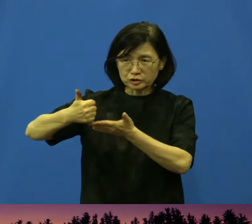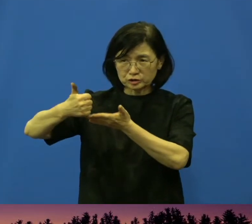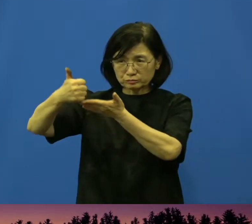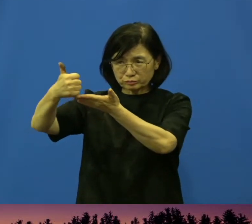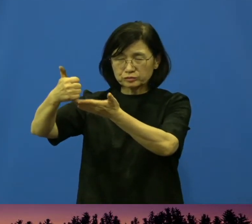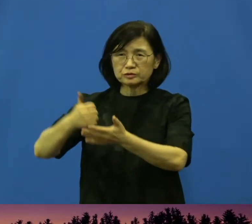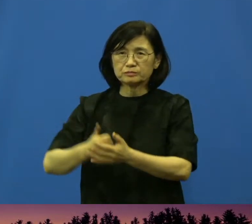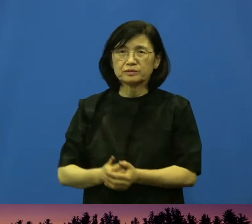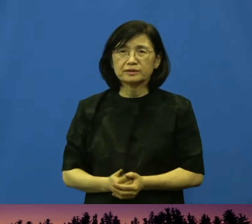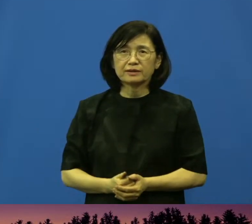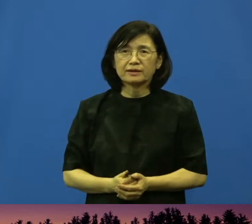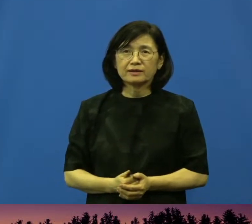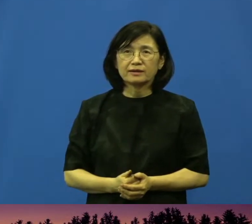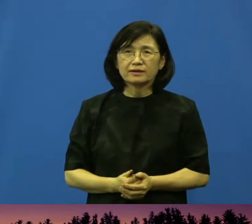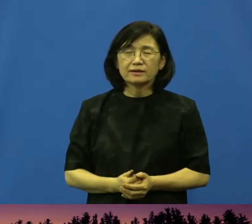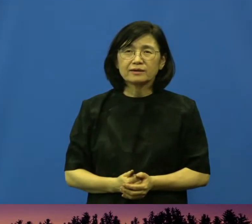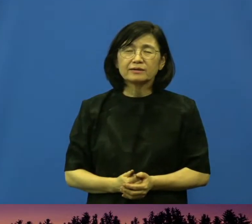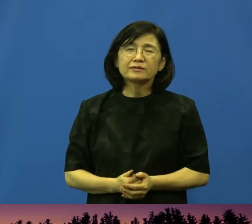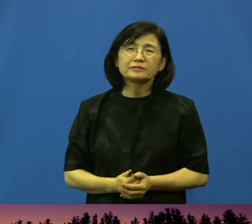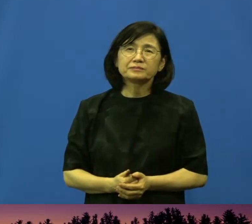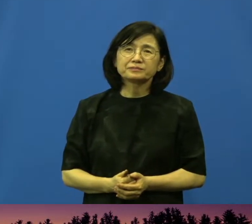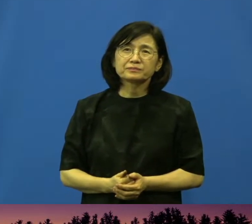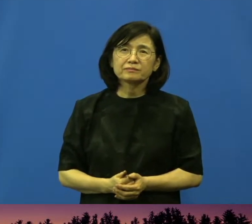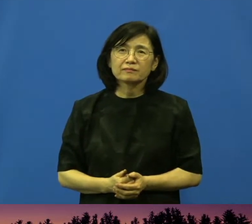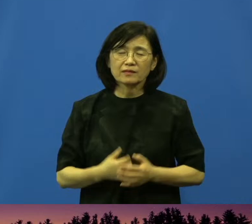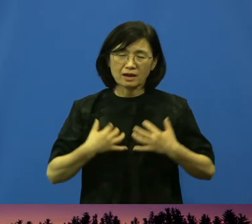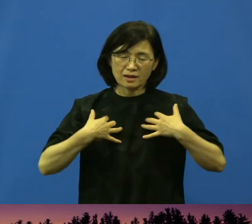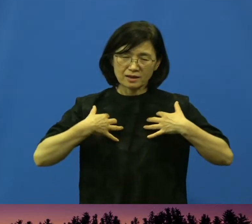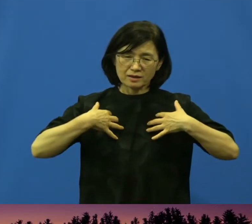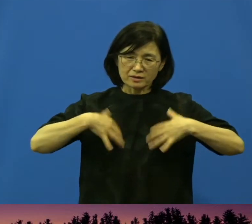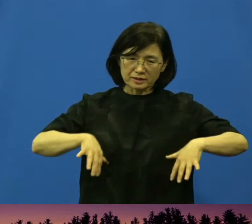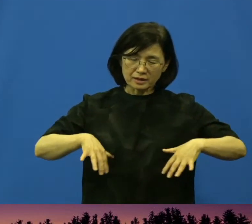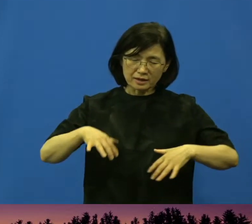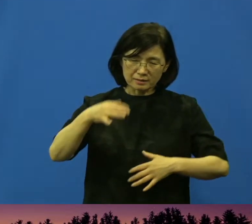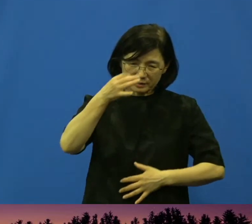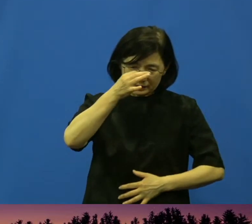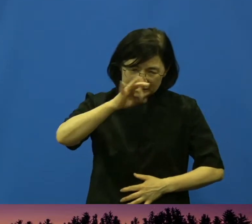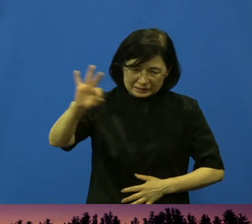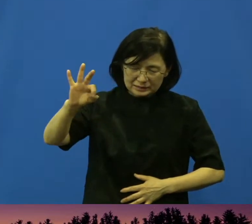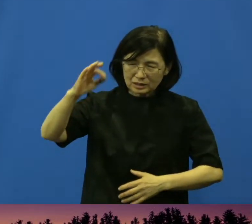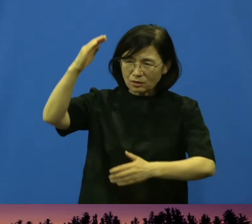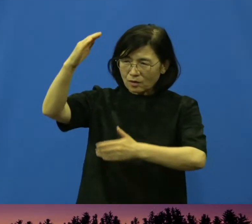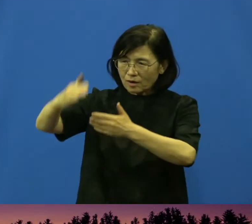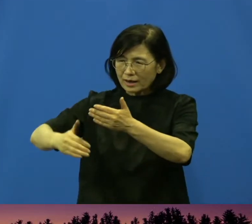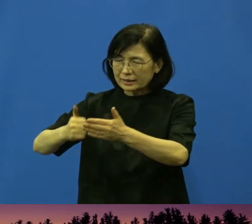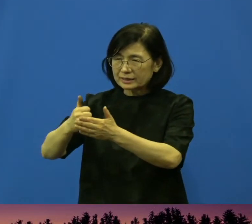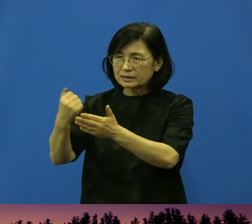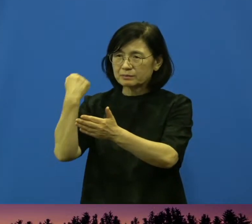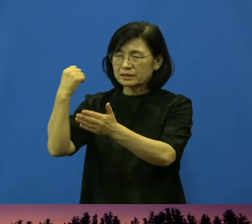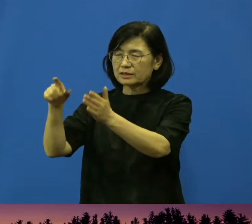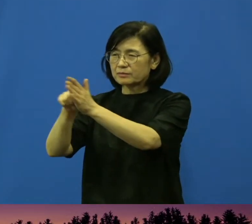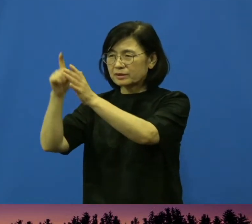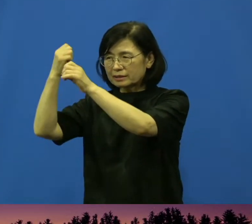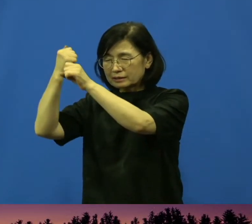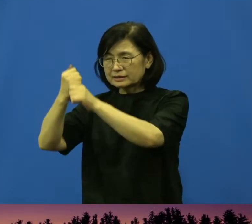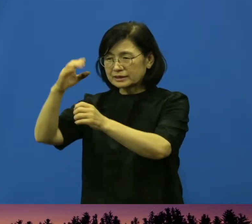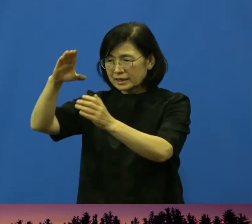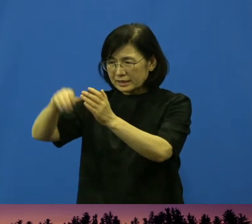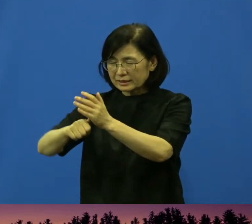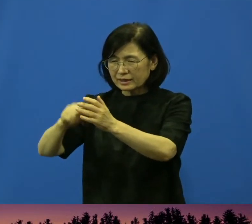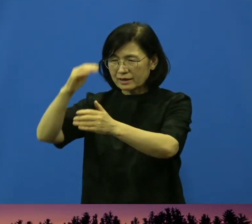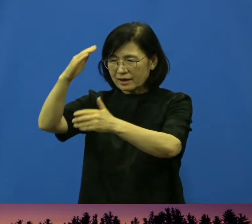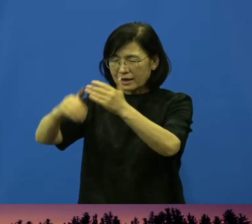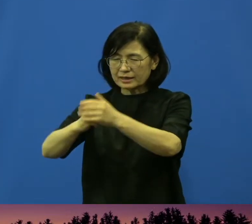연약함을 온전히 인정하고 하나님의 능력에 의존할 때 그분의 능력이 내 안에 흘러나오게 하는 것. 그래서 바울은